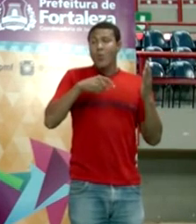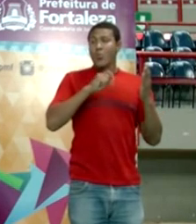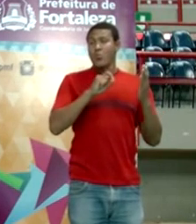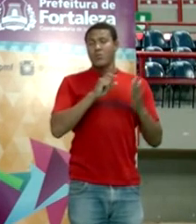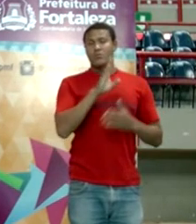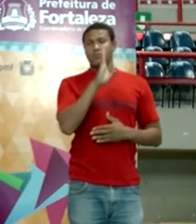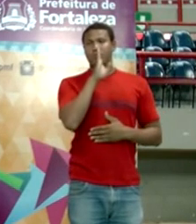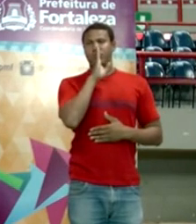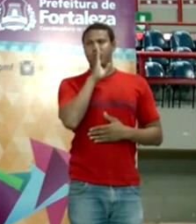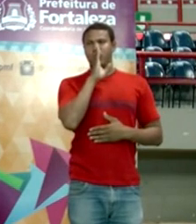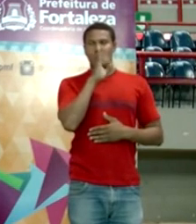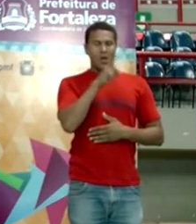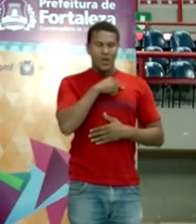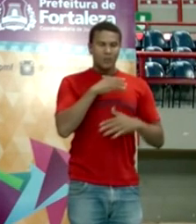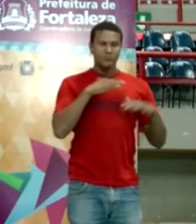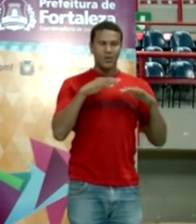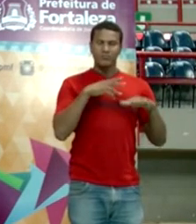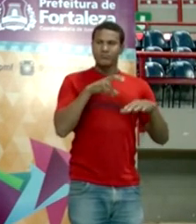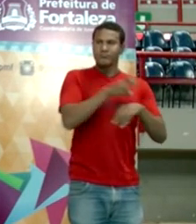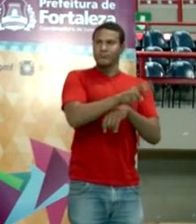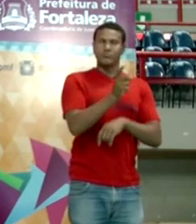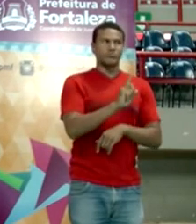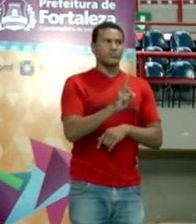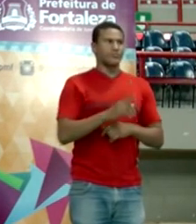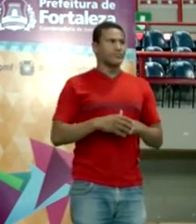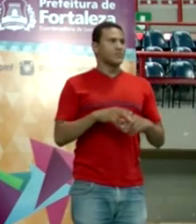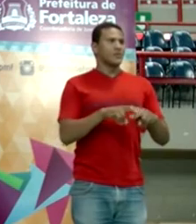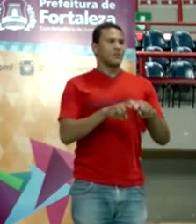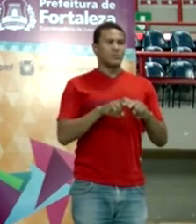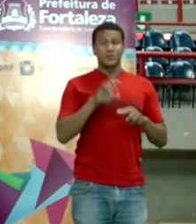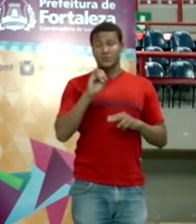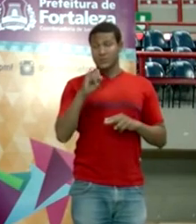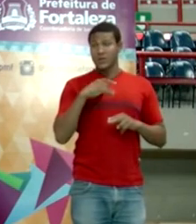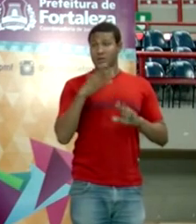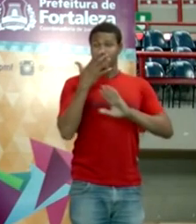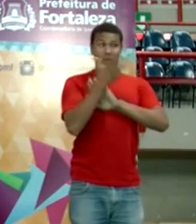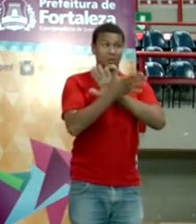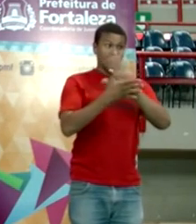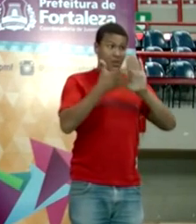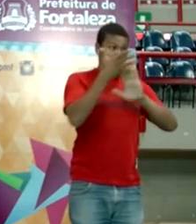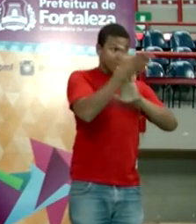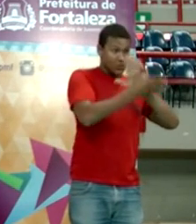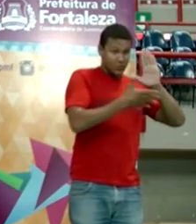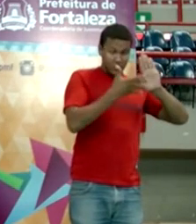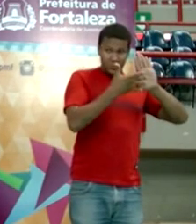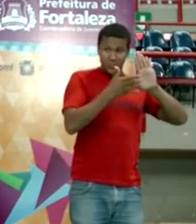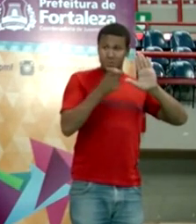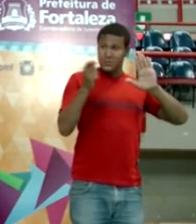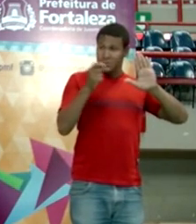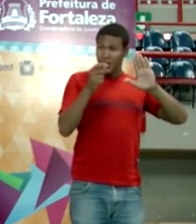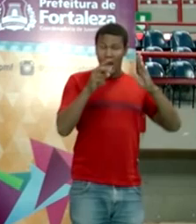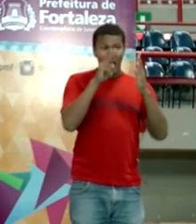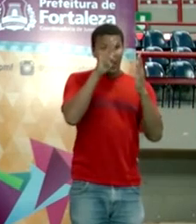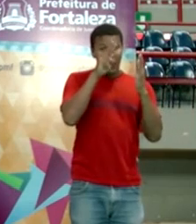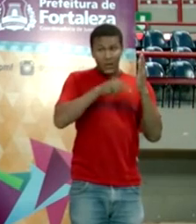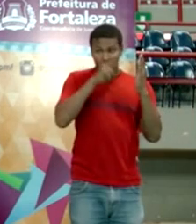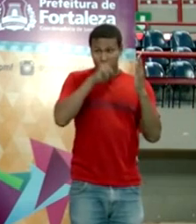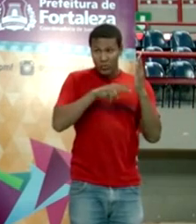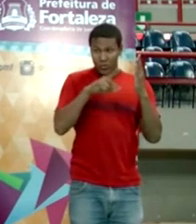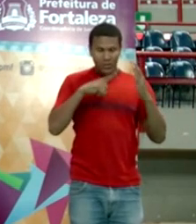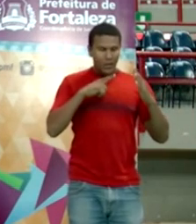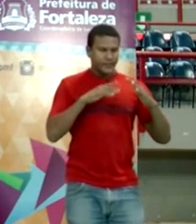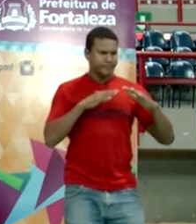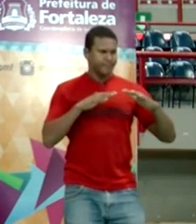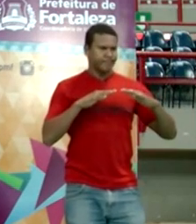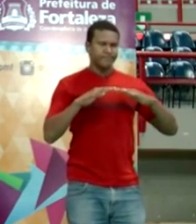passiva. Agora, quando você tem o hipertexto, o leitor tem uma atitude mais ativa.